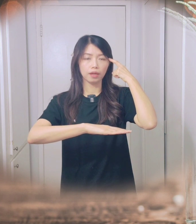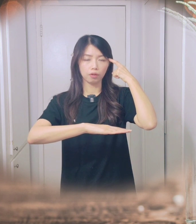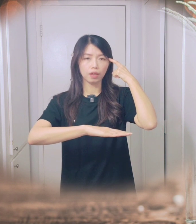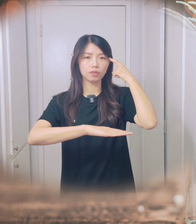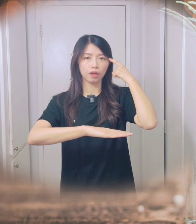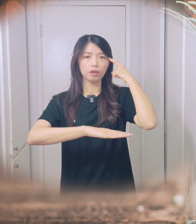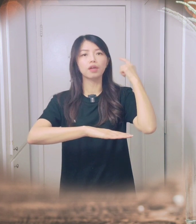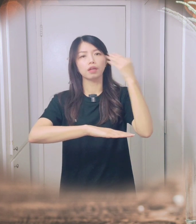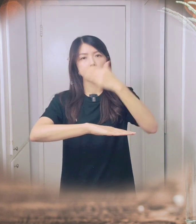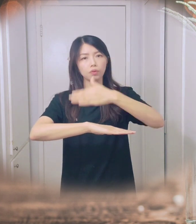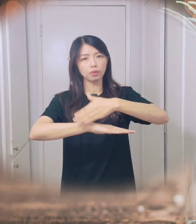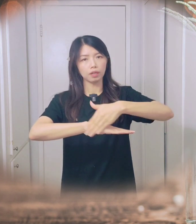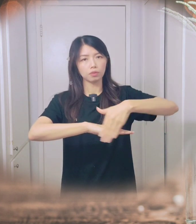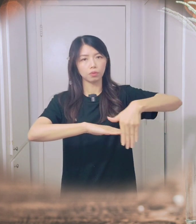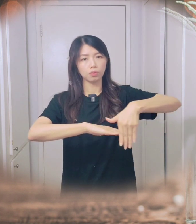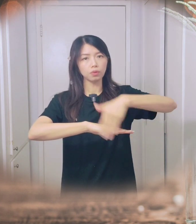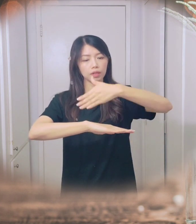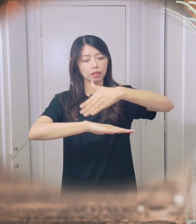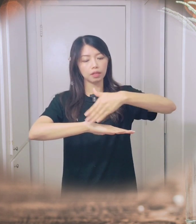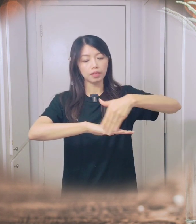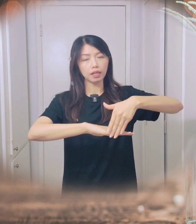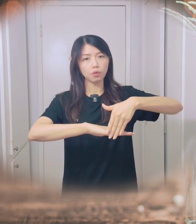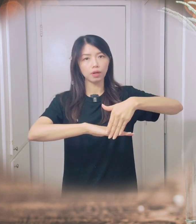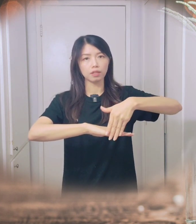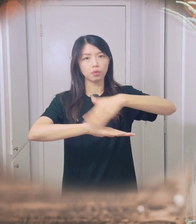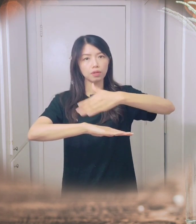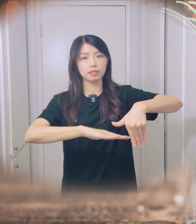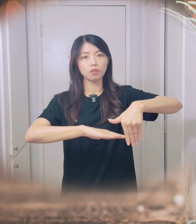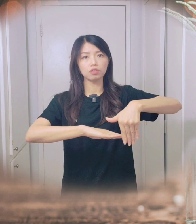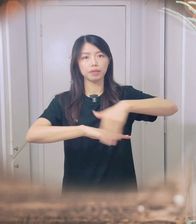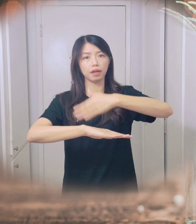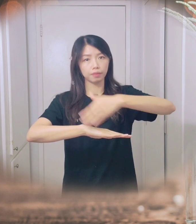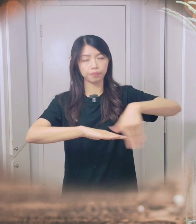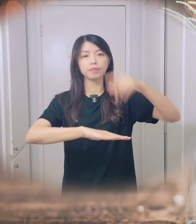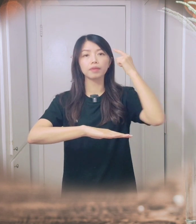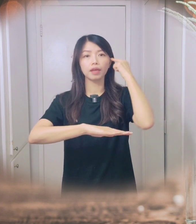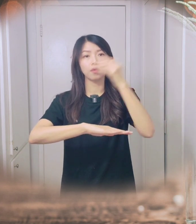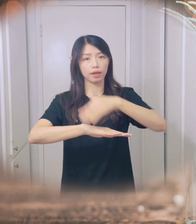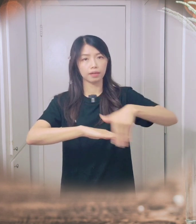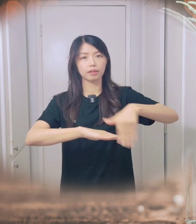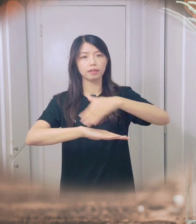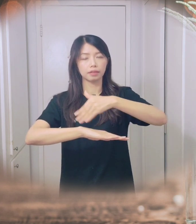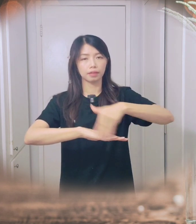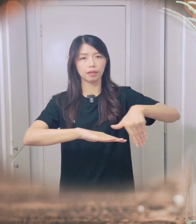보이게 이렇게 해주세요. 그리고 다른 손으로 이 새끼손가락 있는 쪽을 스쳐주시면 돼요.